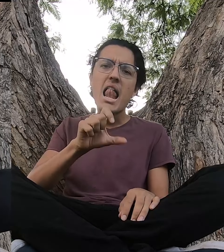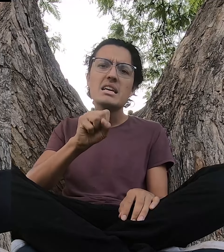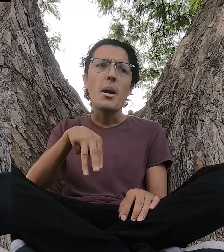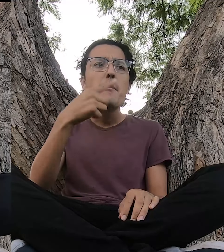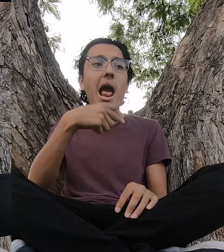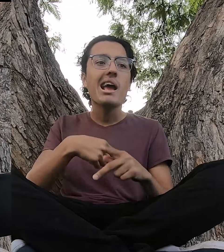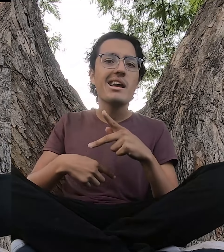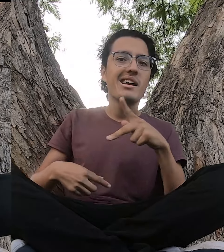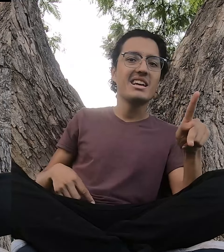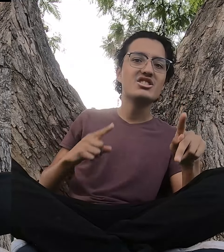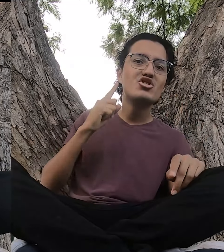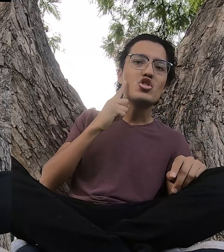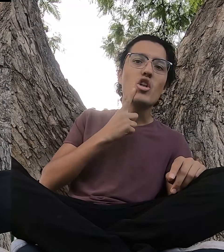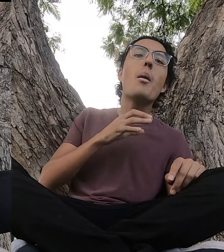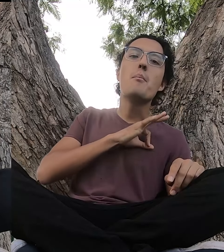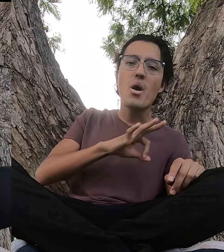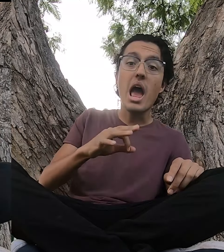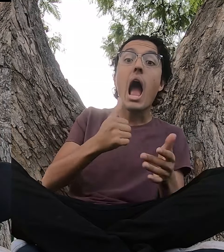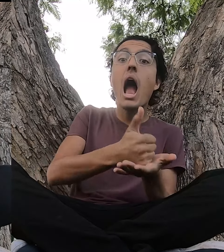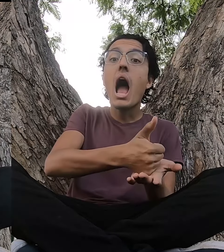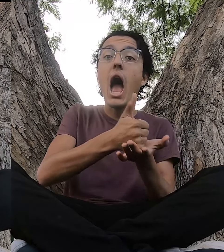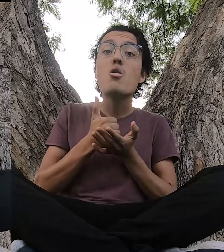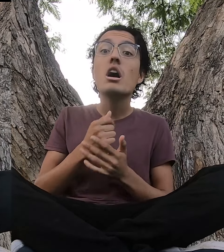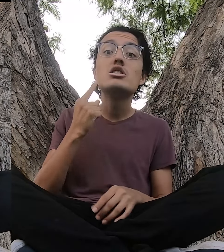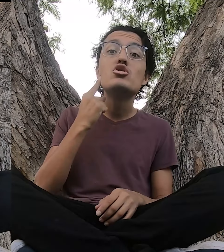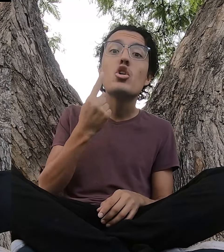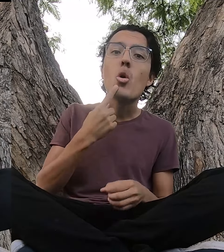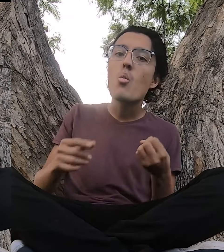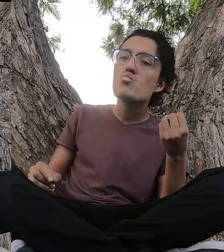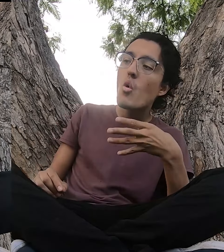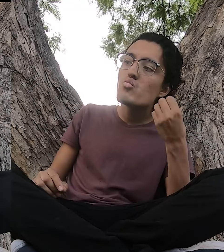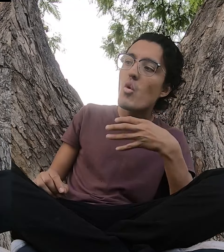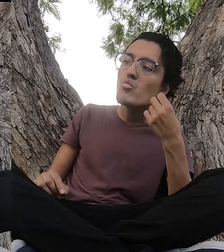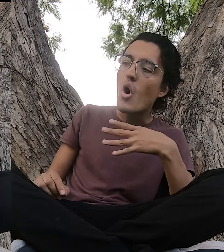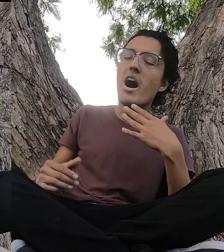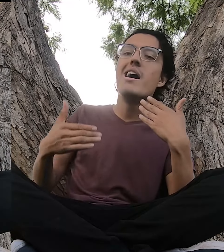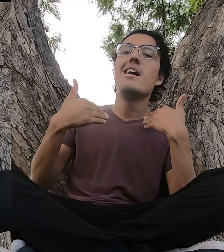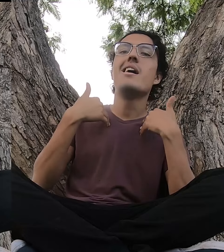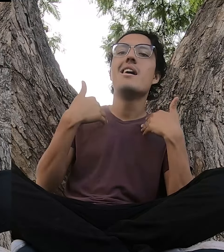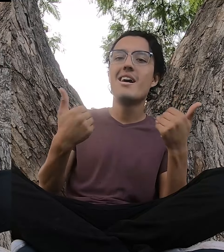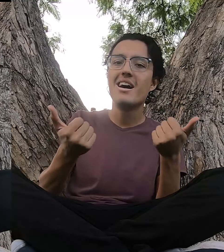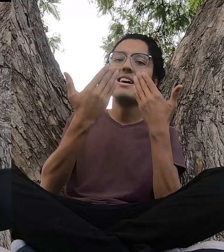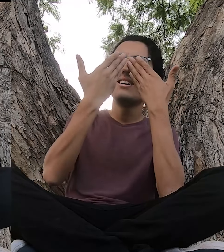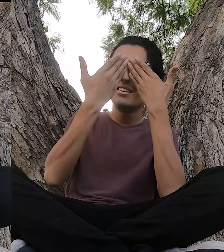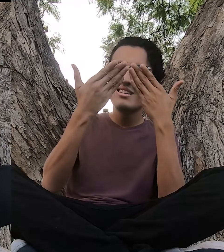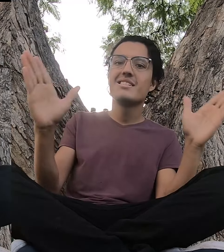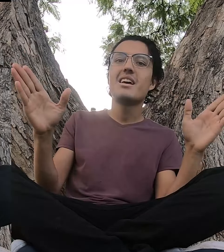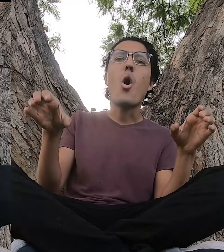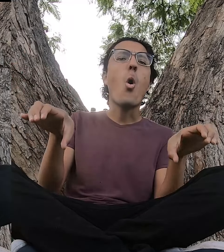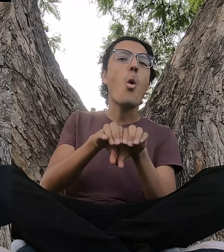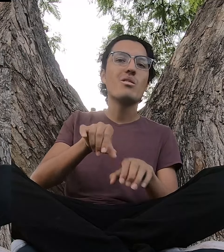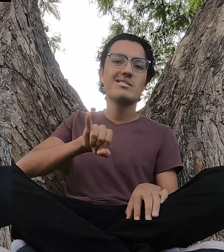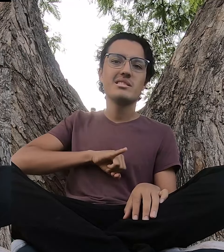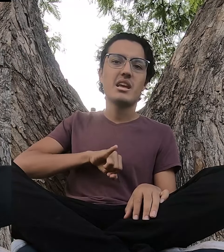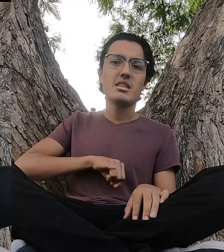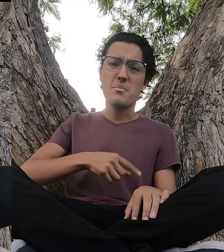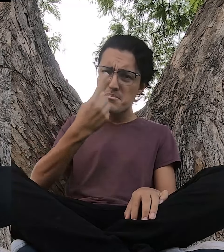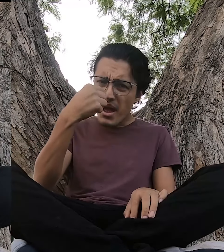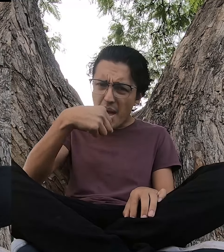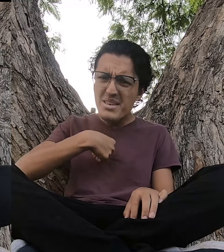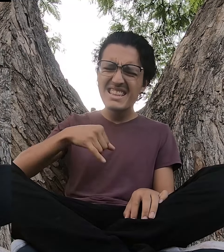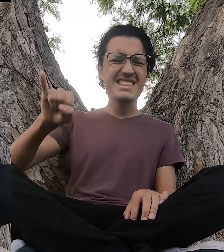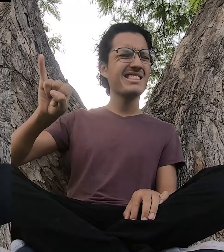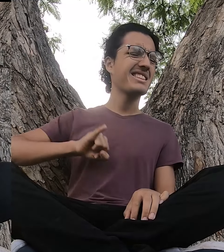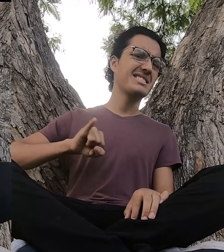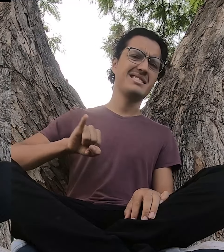espacios, pensamientos a través de lo que una persona sorda nos podría ofrecer, porque ellos son muy interesantes. Es muy